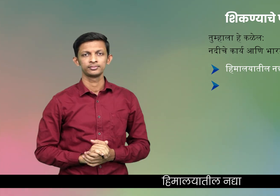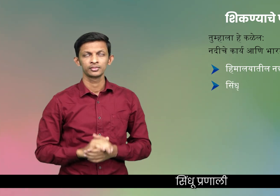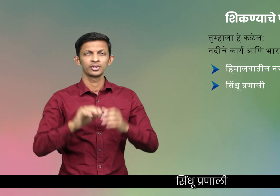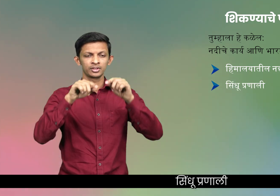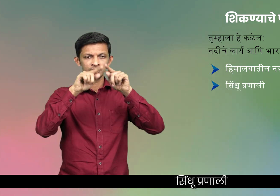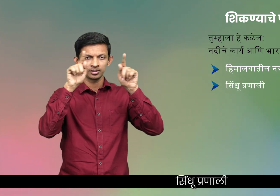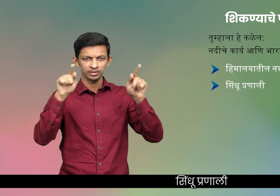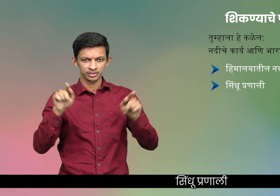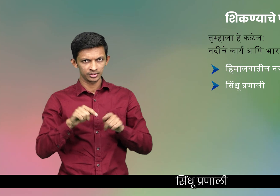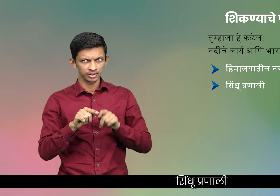सिंधू प्रणाली,